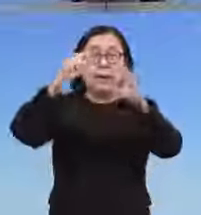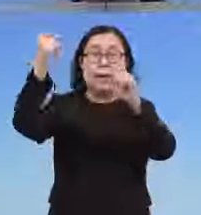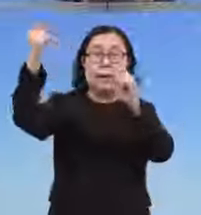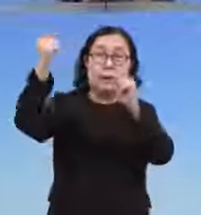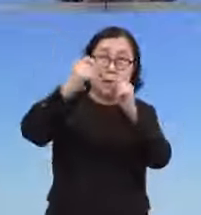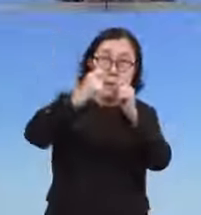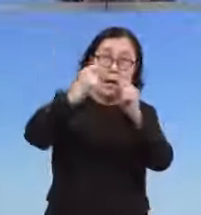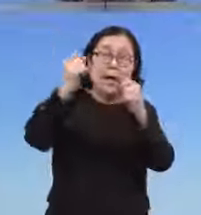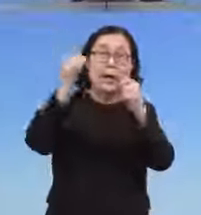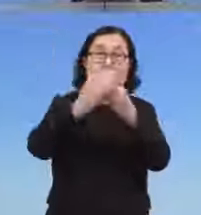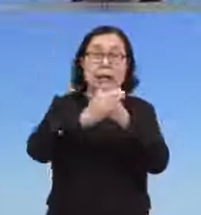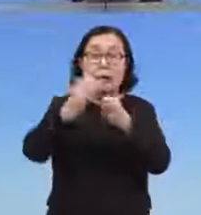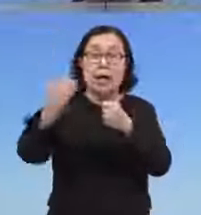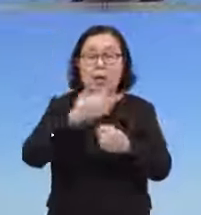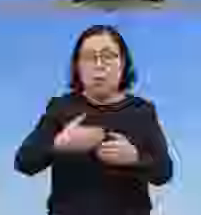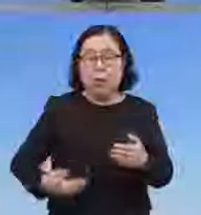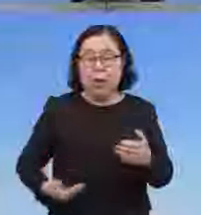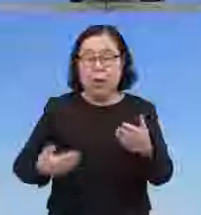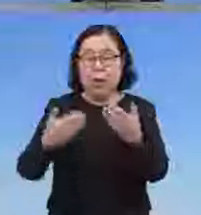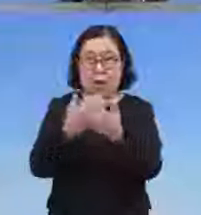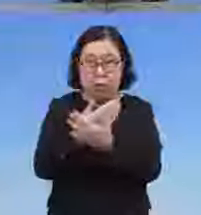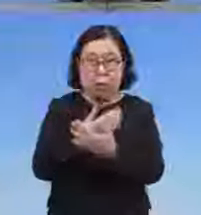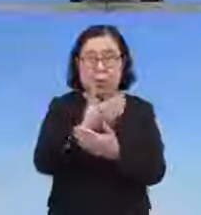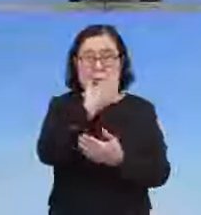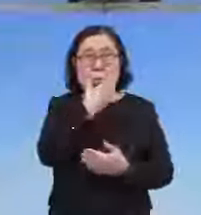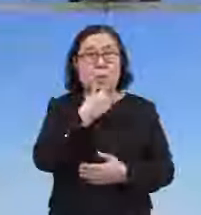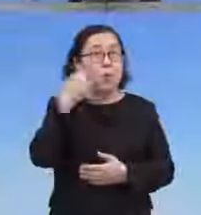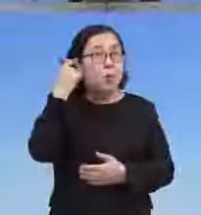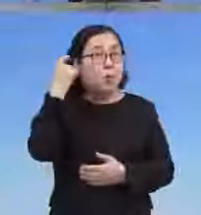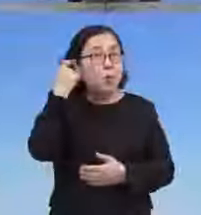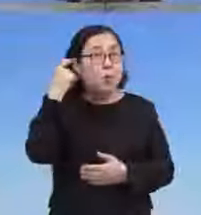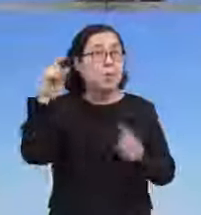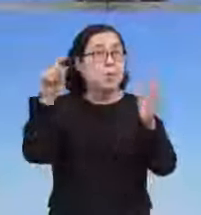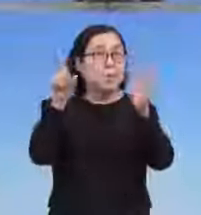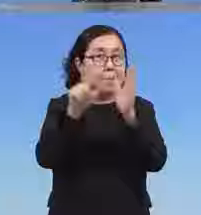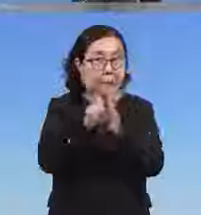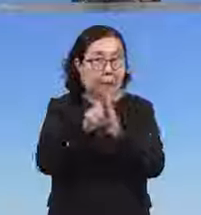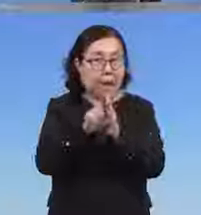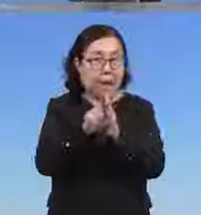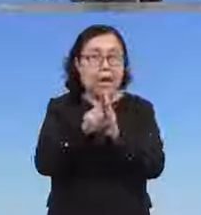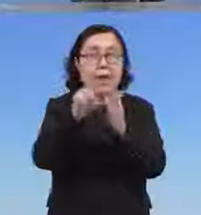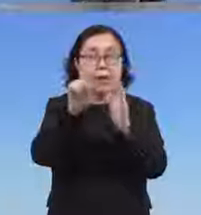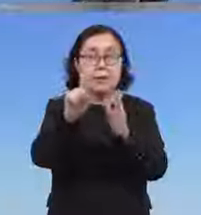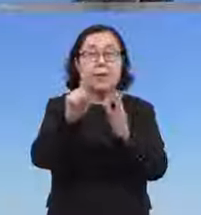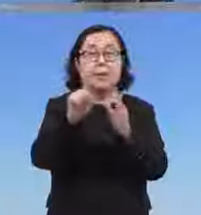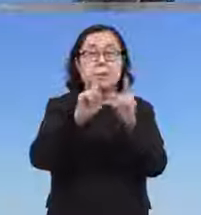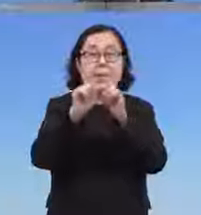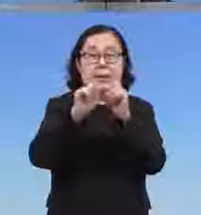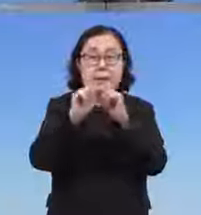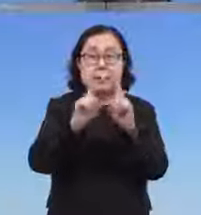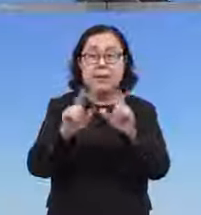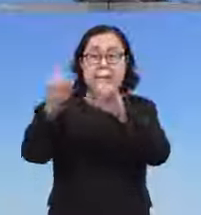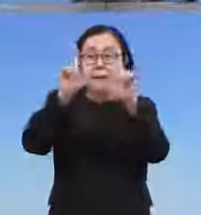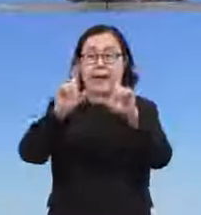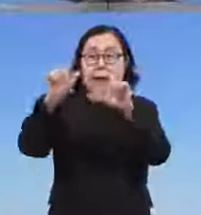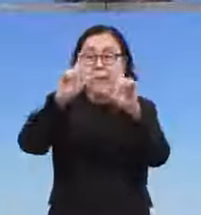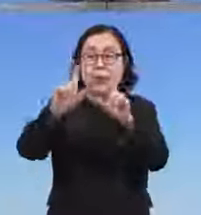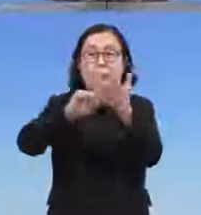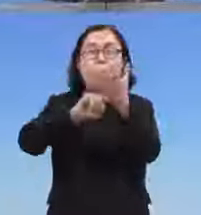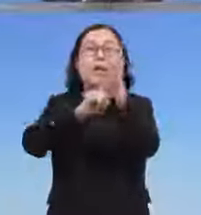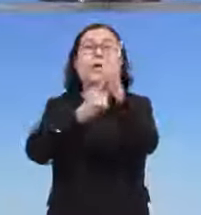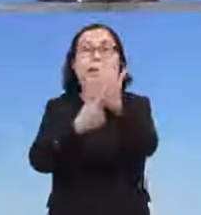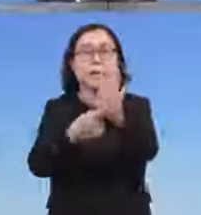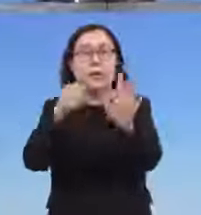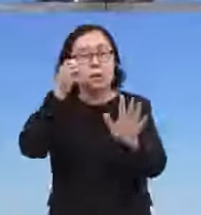하나님의 나라가 가까이 왔으니 회개하고 복음을 믿으라는 이 말씀을 삶의 현장에서 구현해낸 의미라는